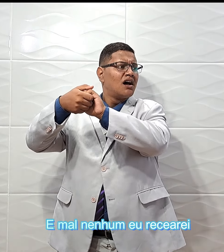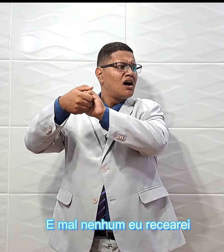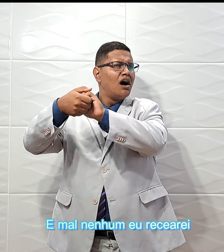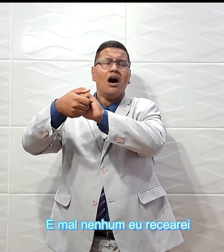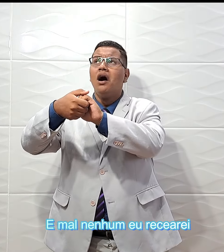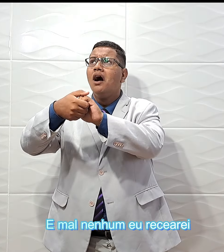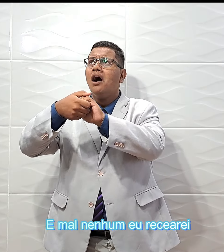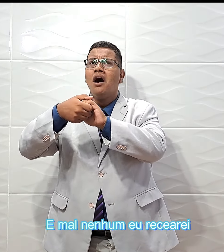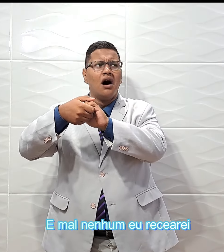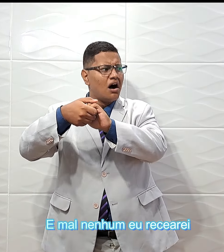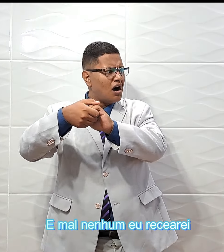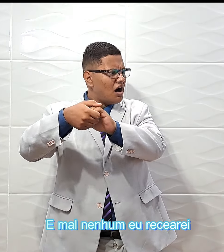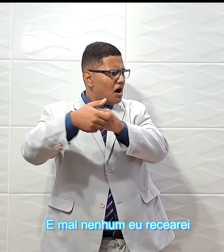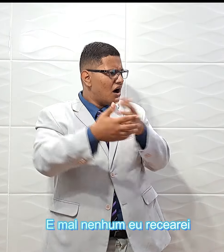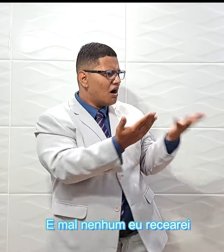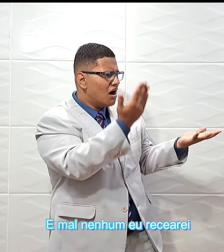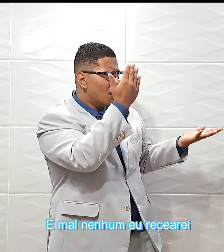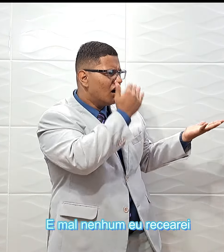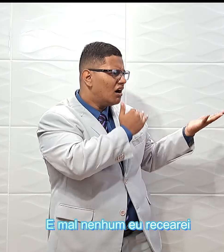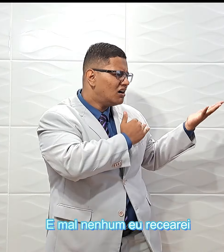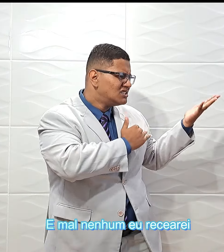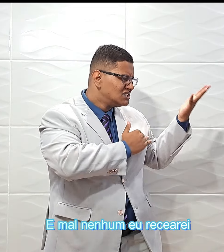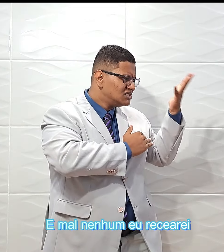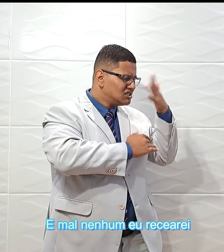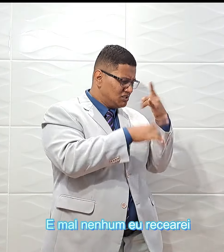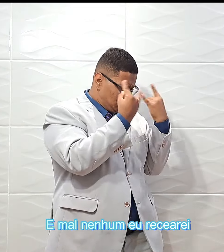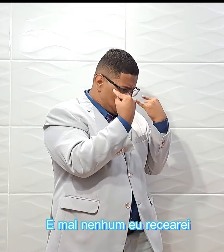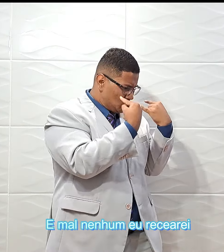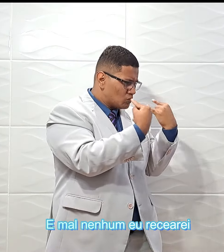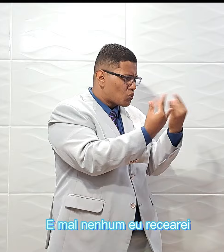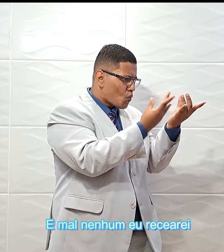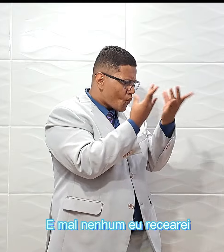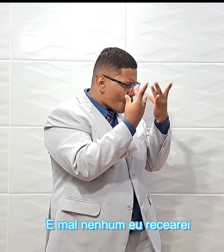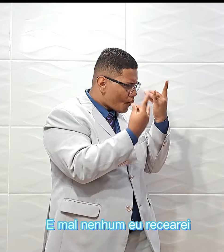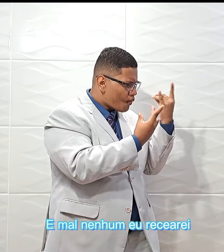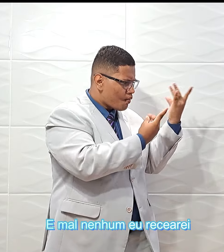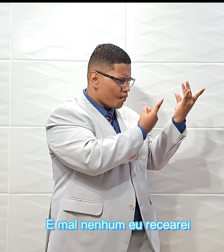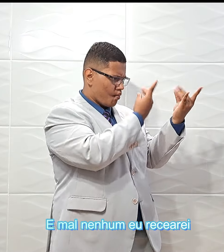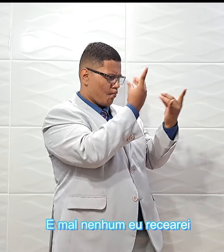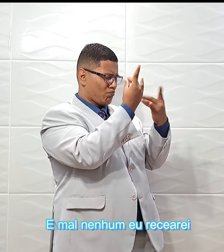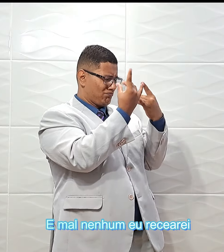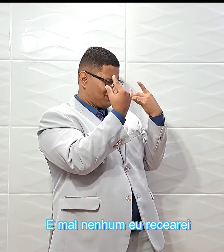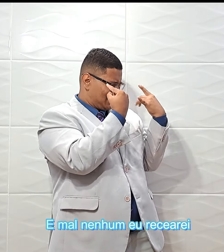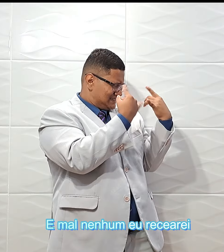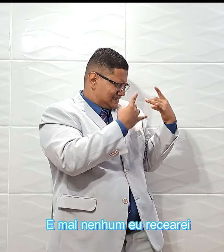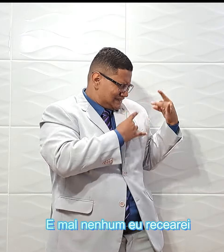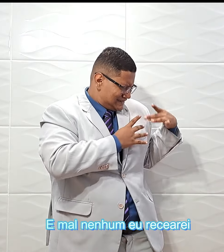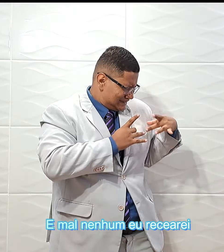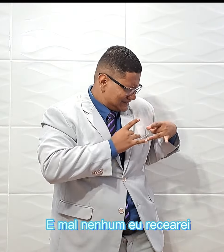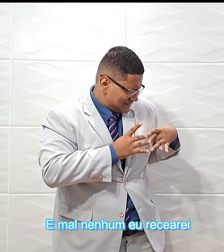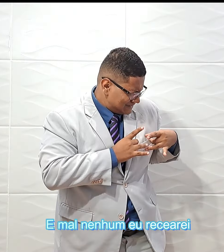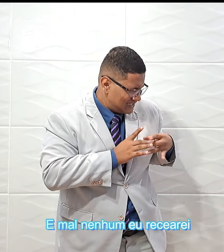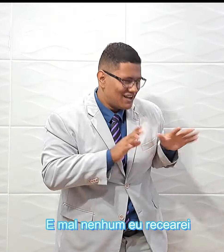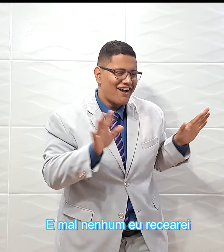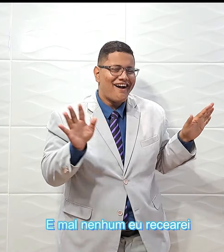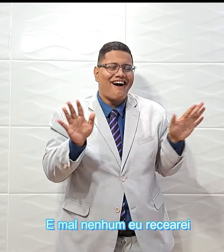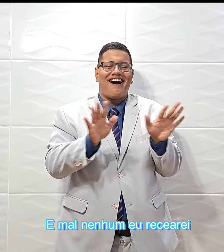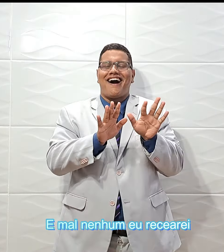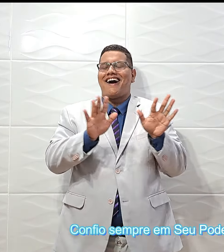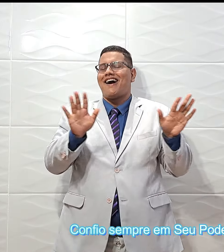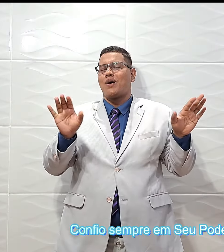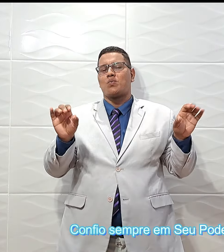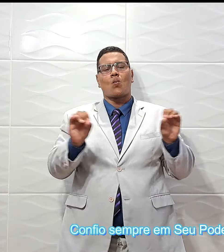E mal nenhum eu recearei